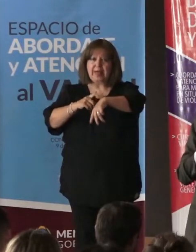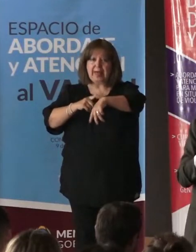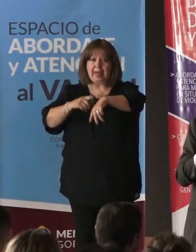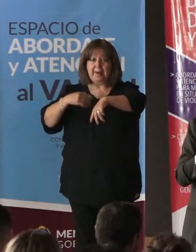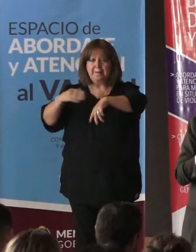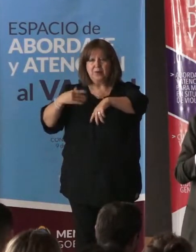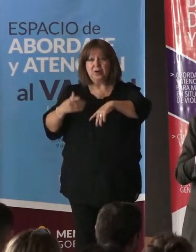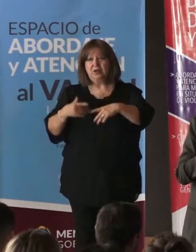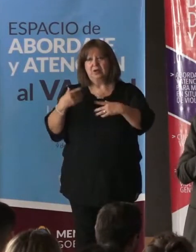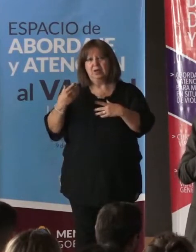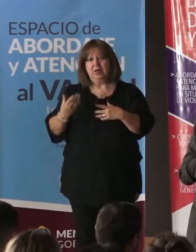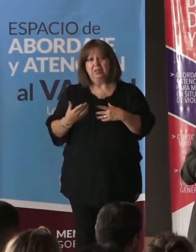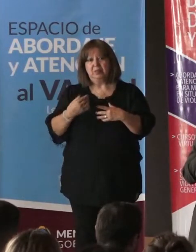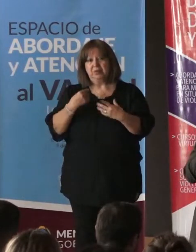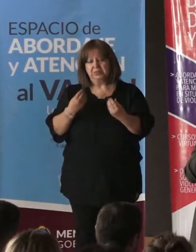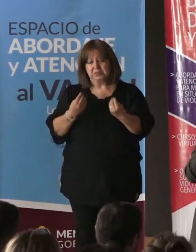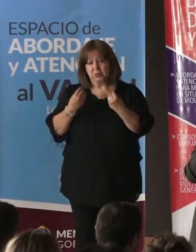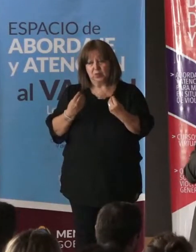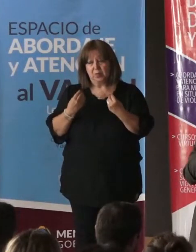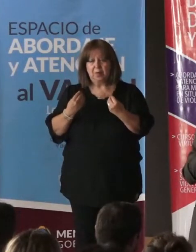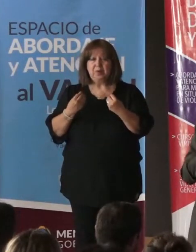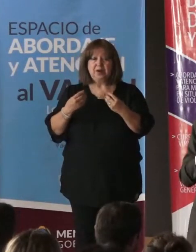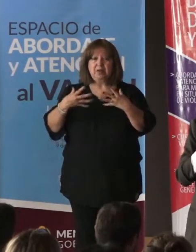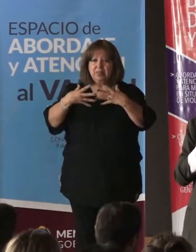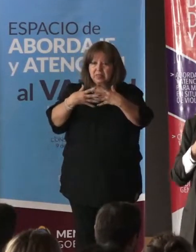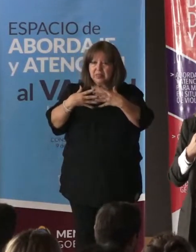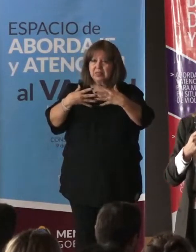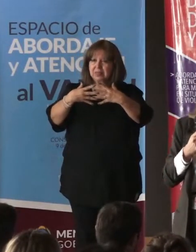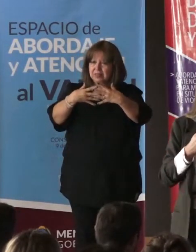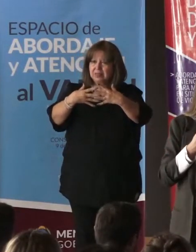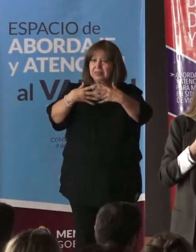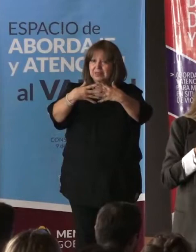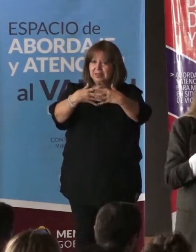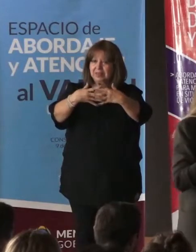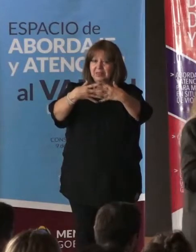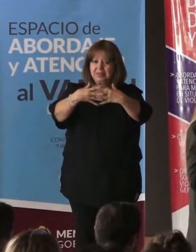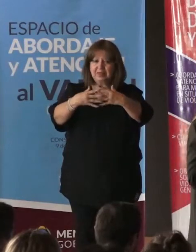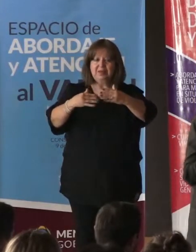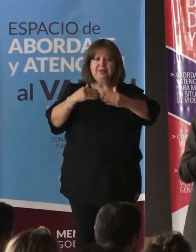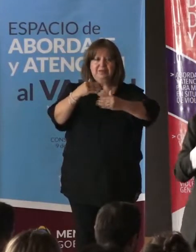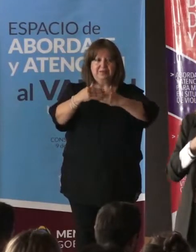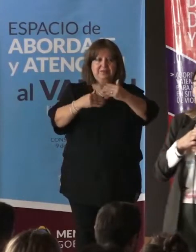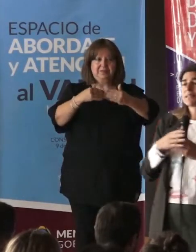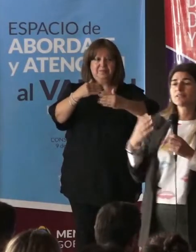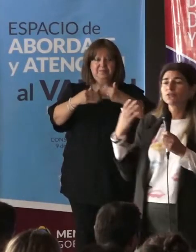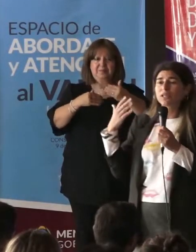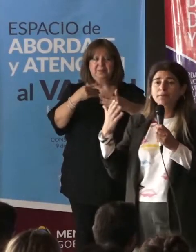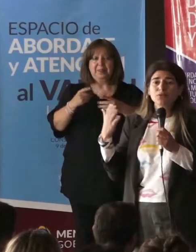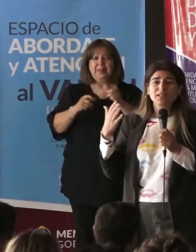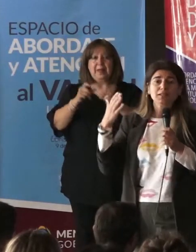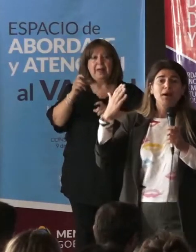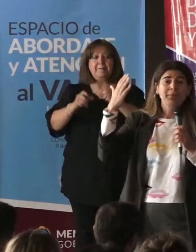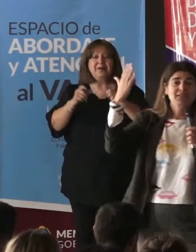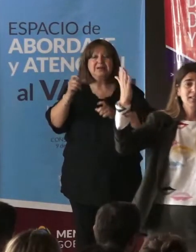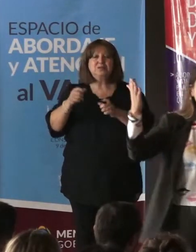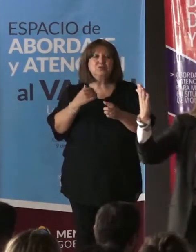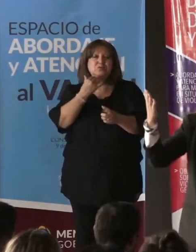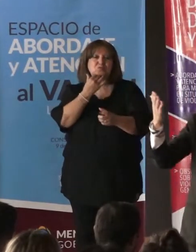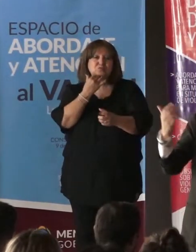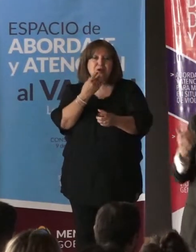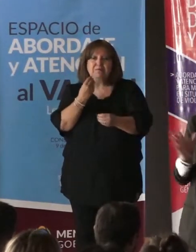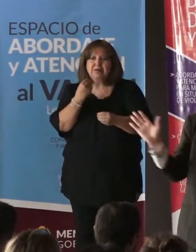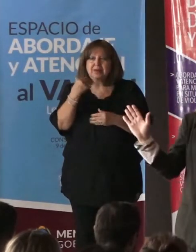después se estrellan contra el sistema, porque el sistema no les da la respuesta que ellas esperaban, porque como decía Andrea, la gente no sabe lo que le va a